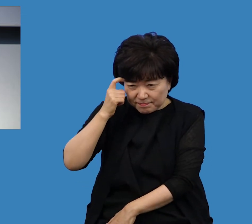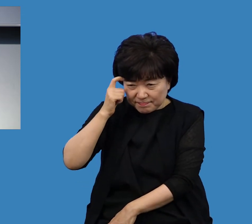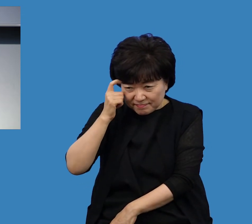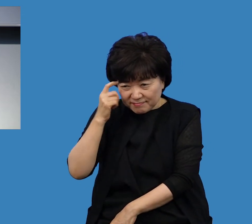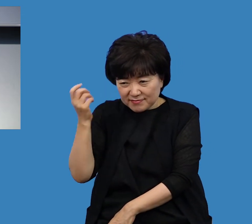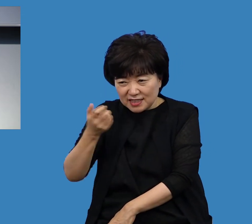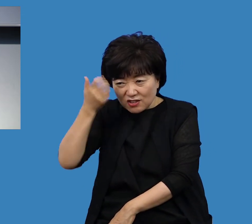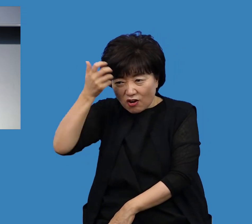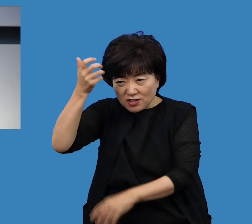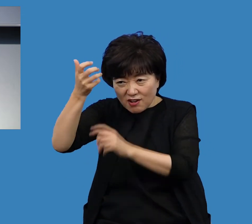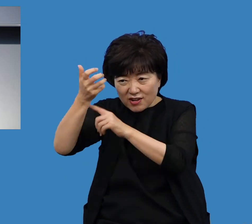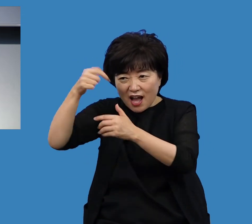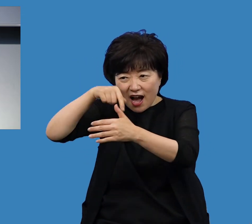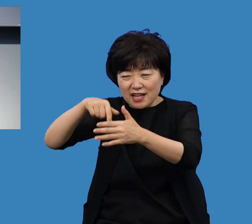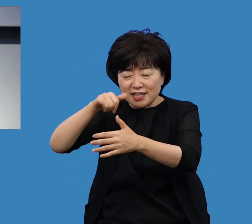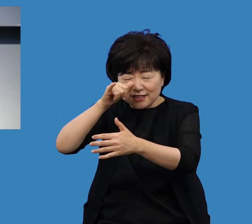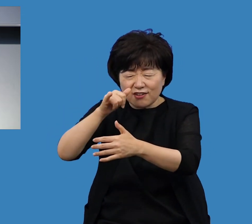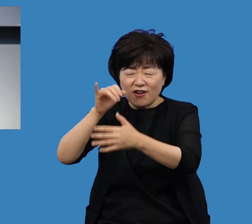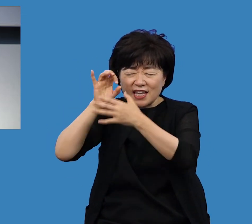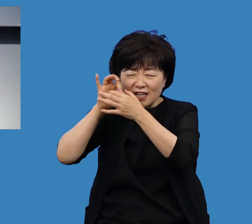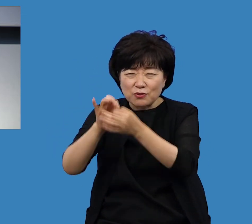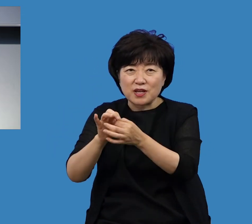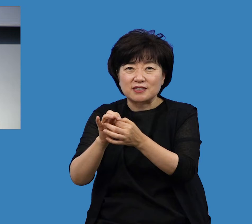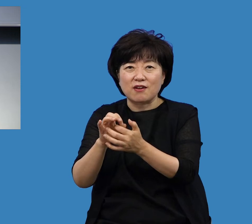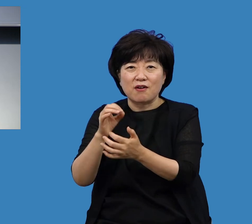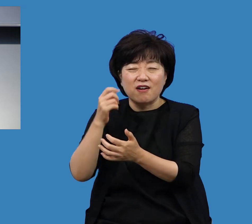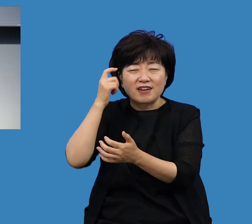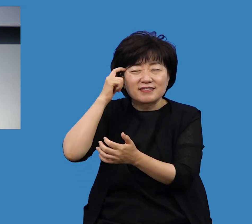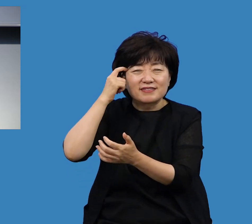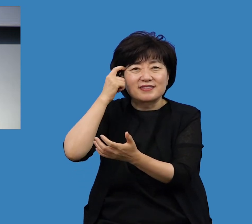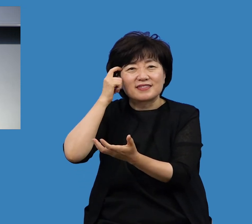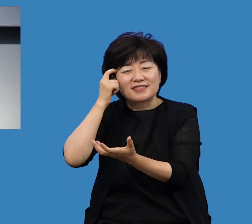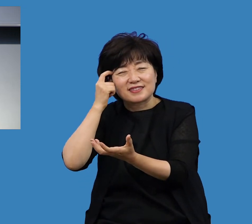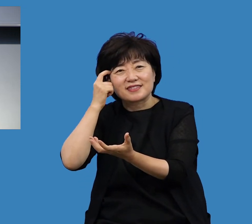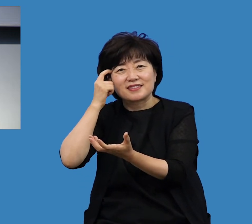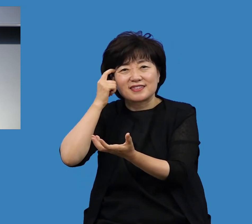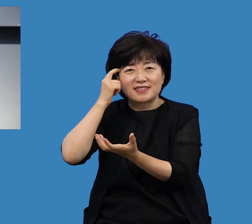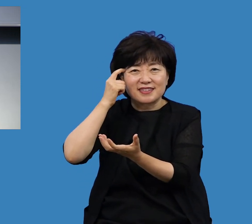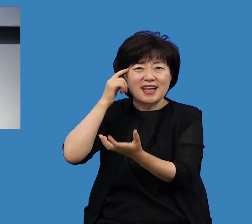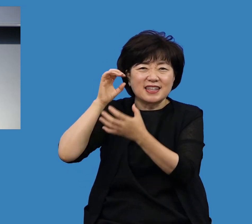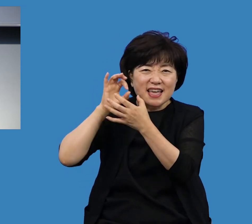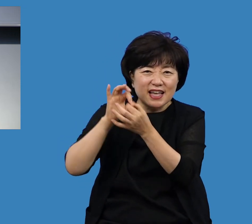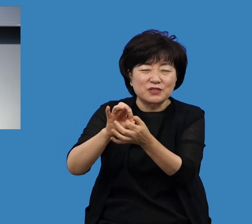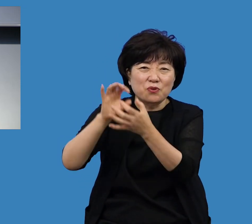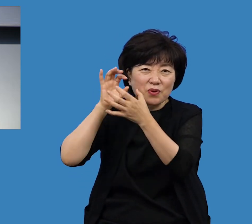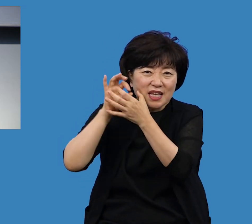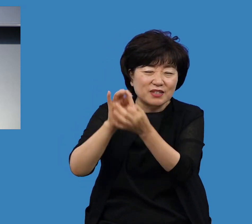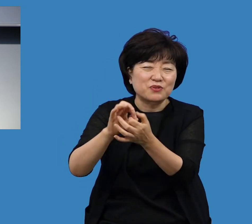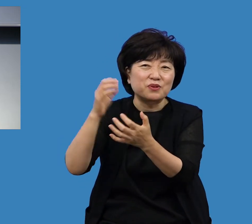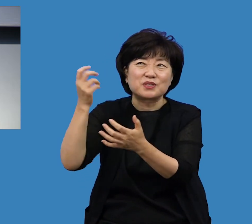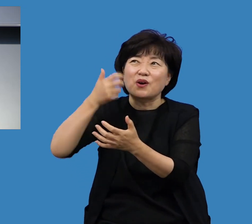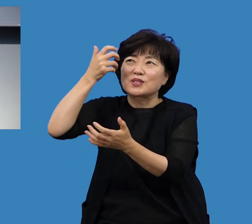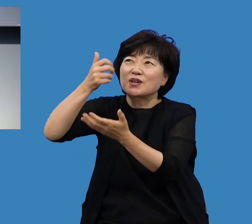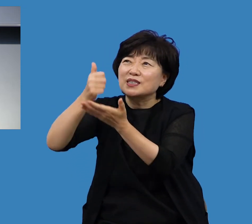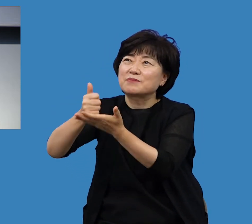성령이 우리 안에 계셔. 그러면 언제 성령이 강해지는 거예요? 계속 성령님, 하나님, 예수님 한